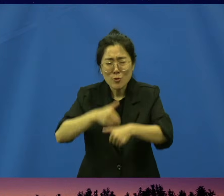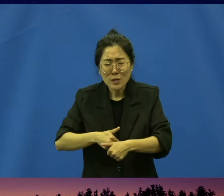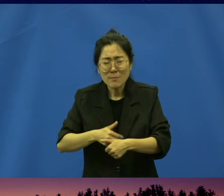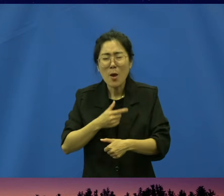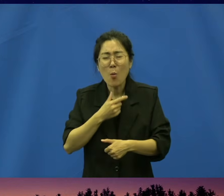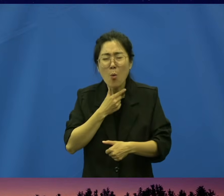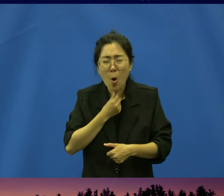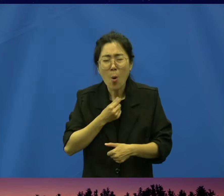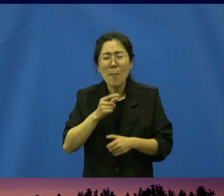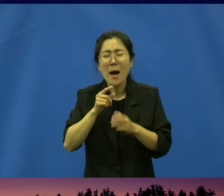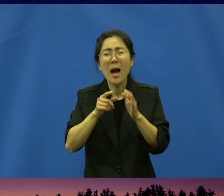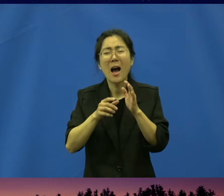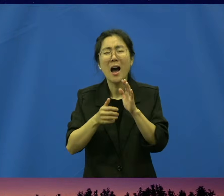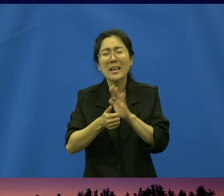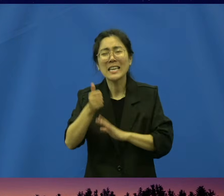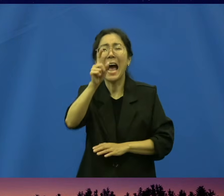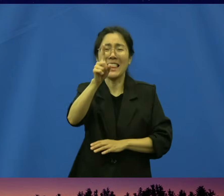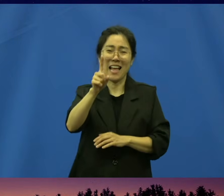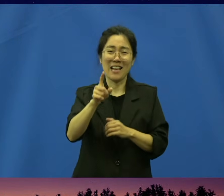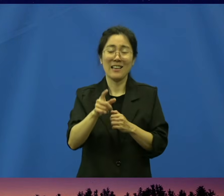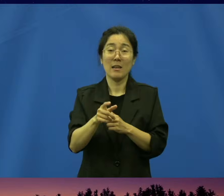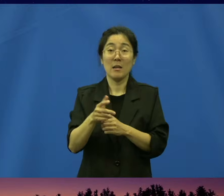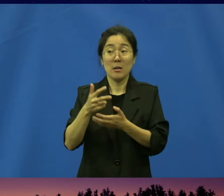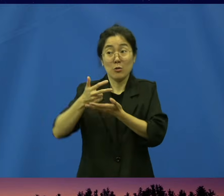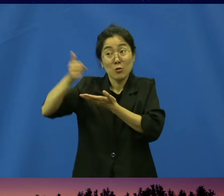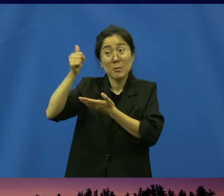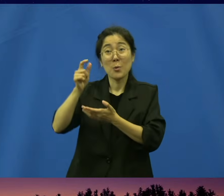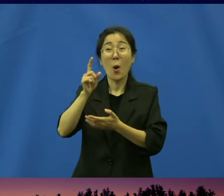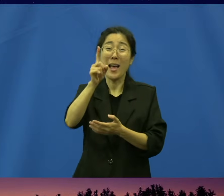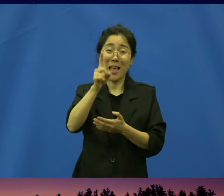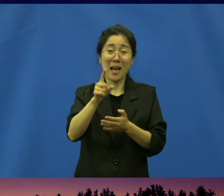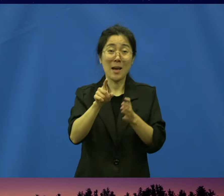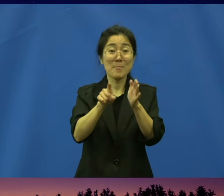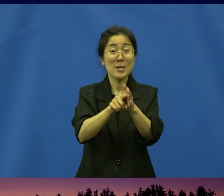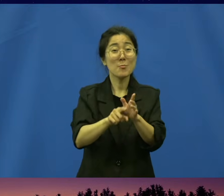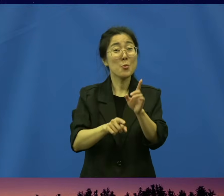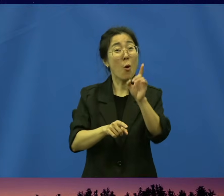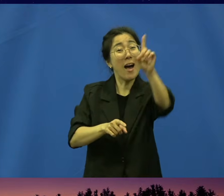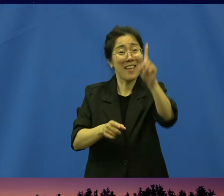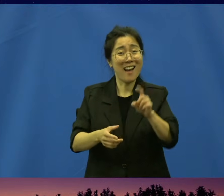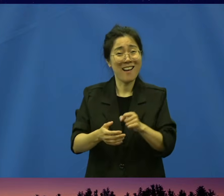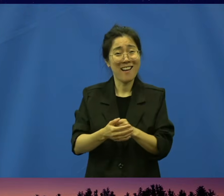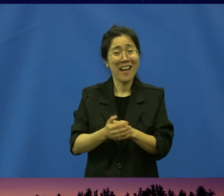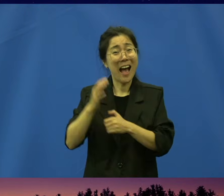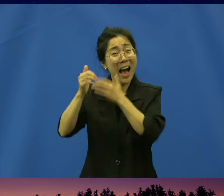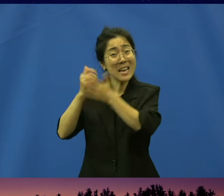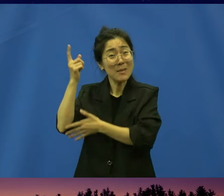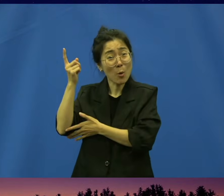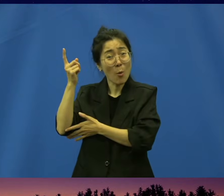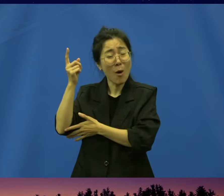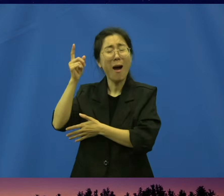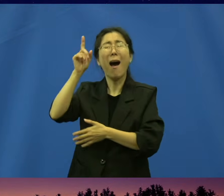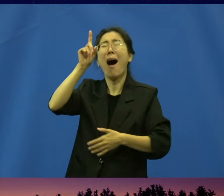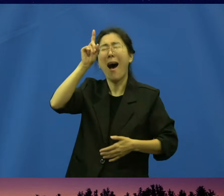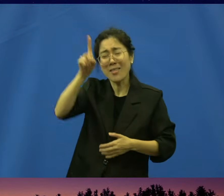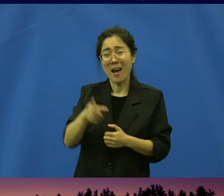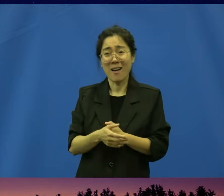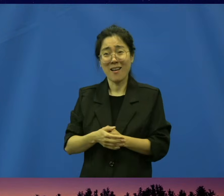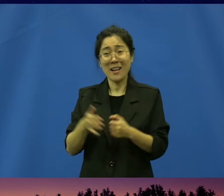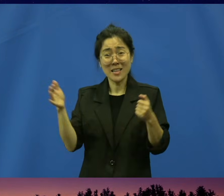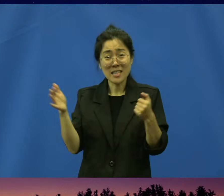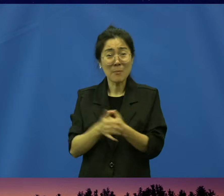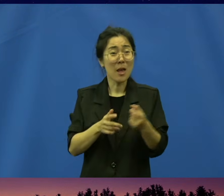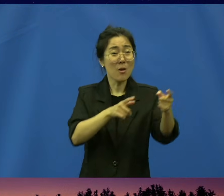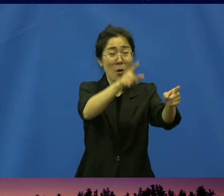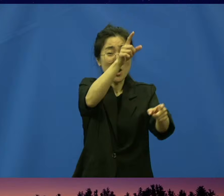받았느니라. 주님도 한 분이시요, 믿음도 하나요, 세례도 하나요, 하나님도 한 분이시기 때문에 너희들은